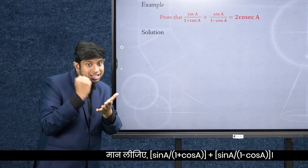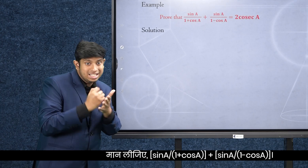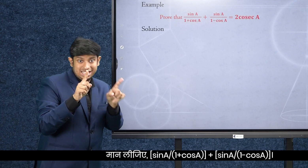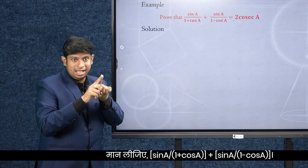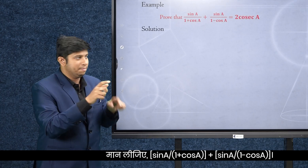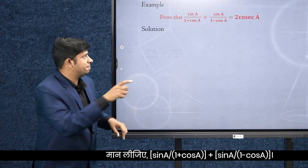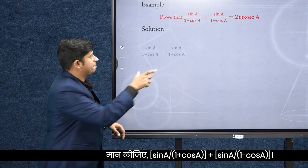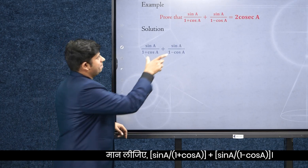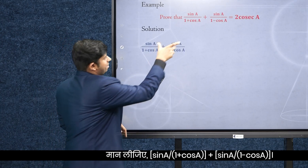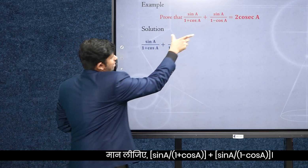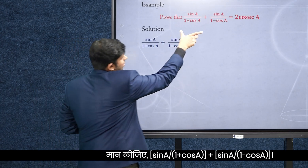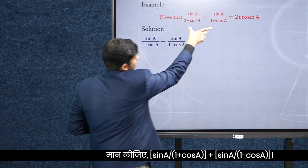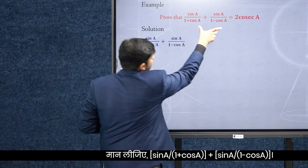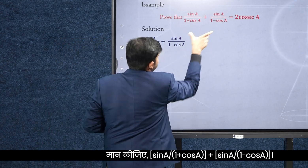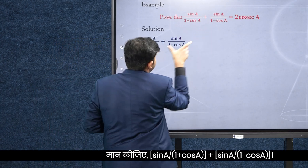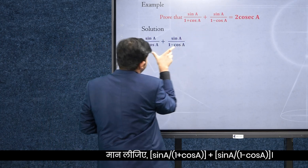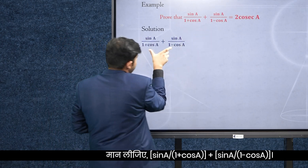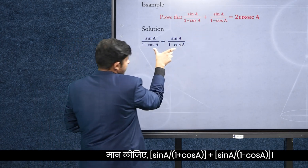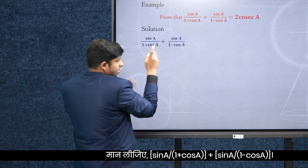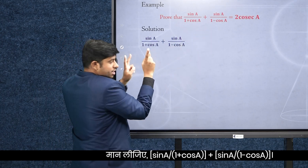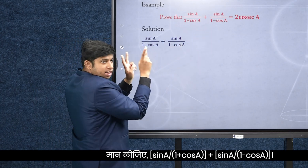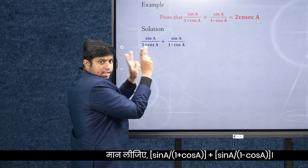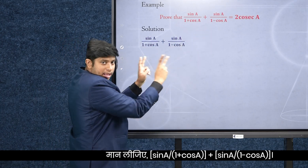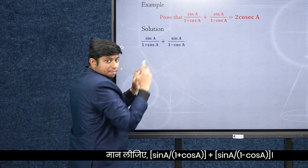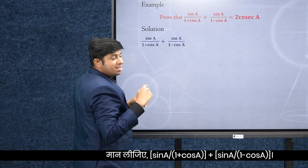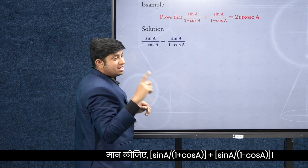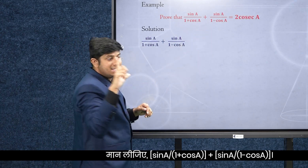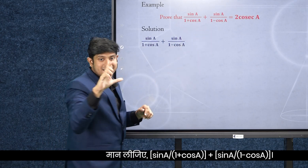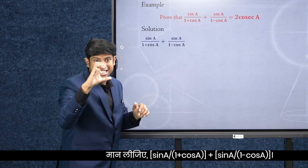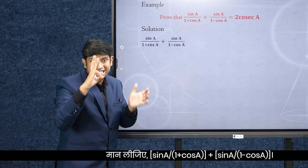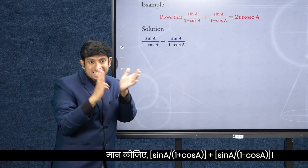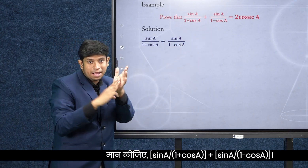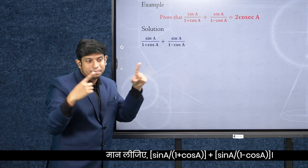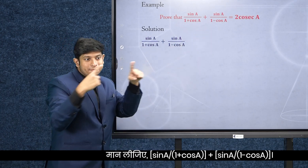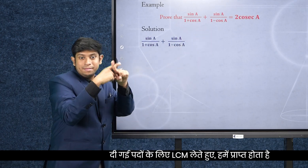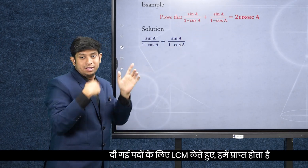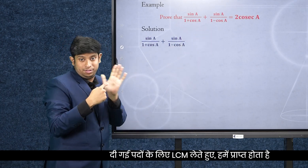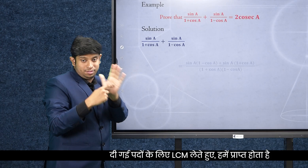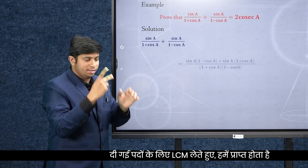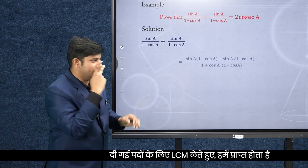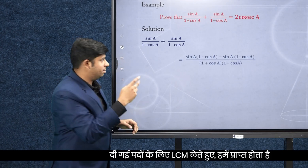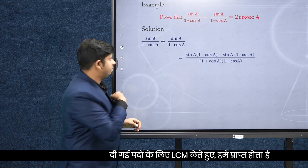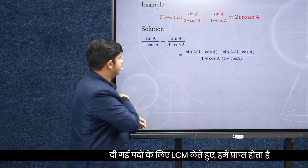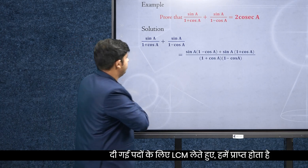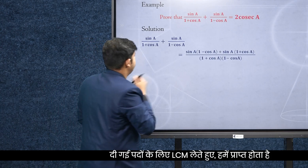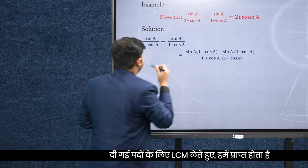मान लीजिए सिनाकोजा प्लस सिनाकोजा डंडा इक्वल्स। दी गई पदों के लिए